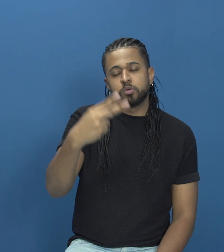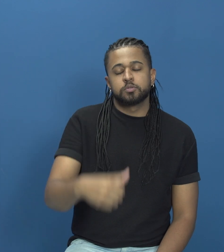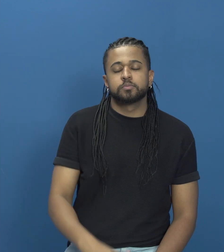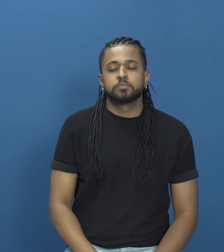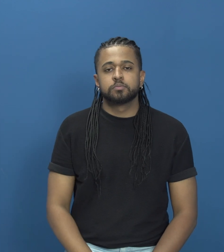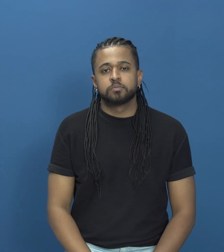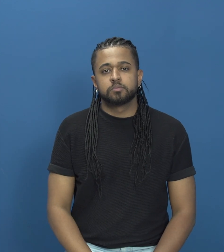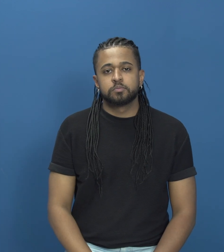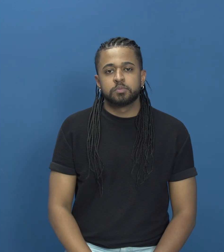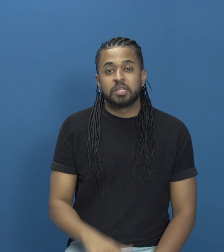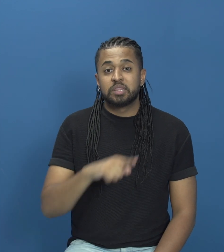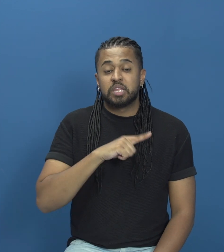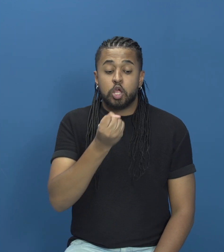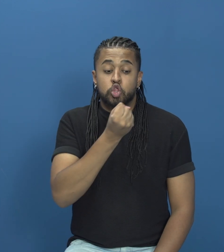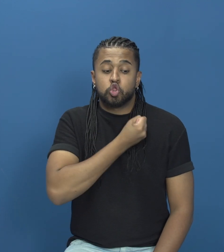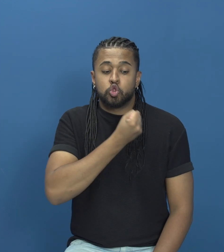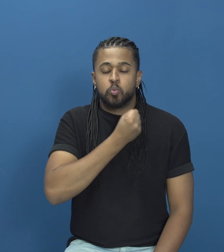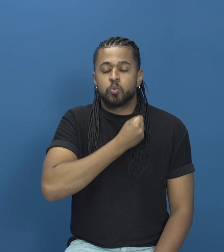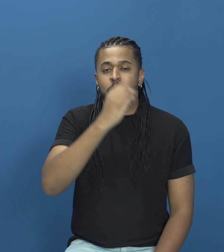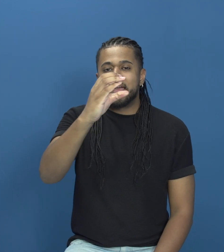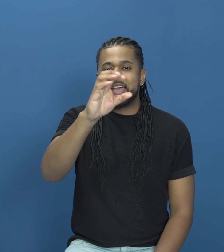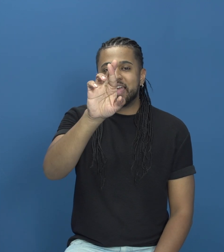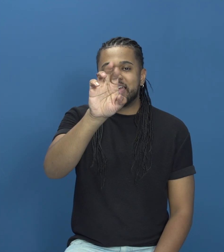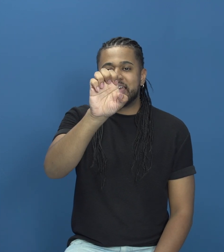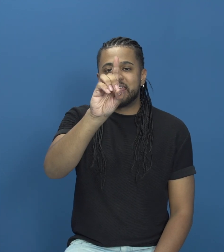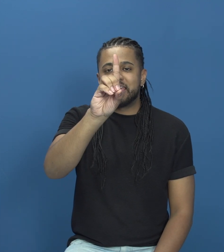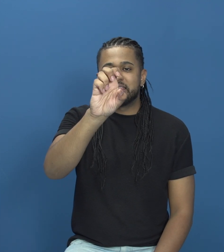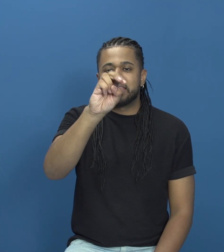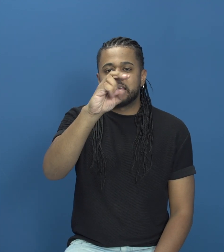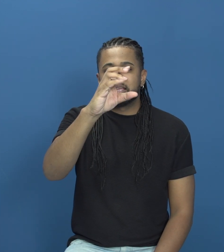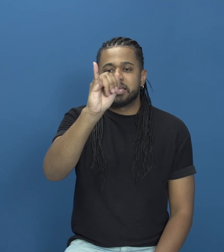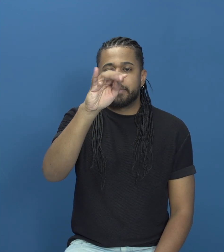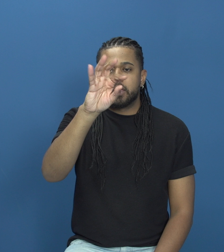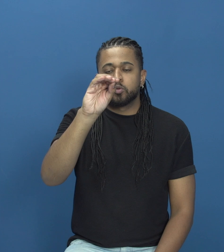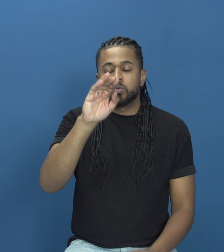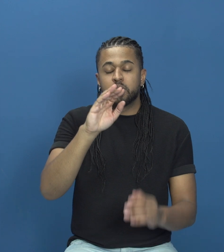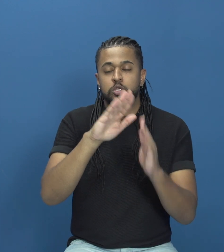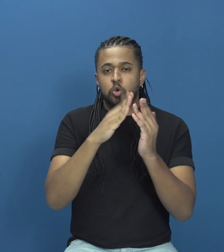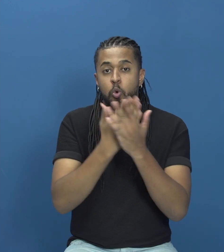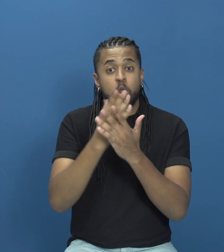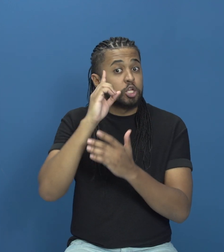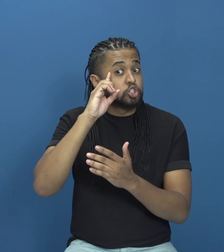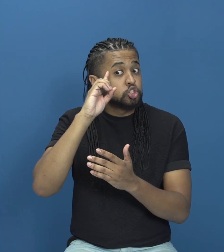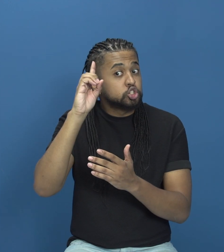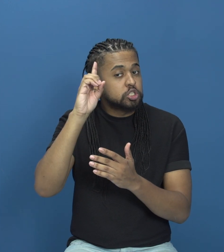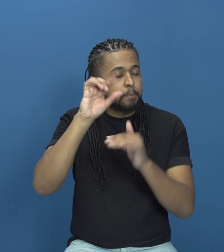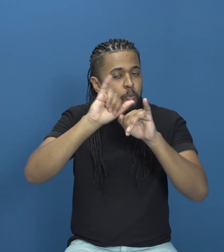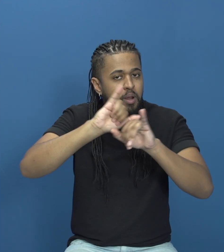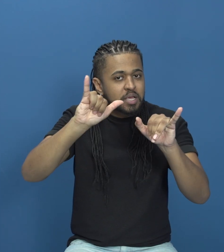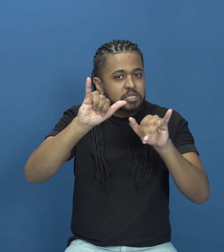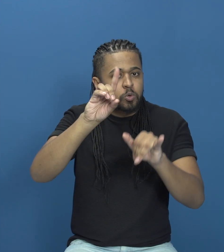9.4.2. Conter o número do credenciamento da escola, com a data de publicação no Diário